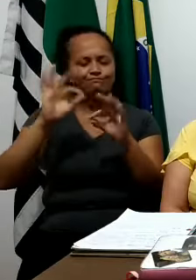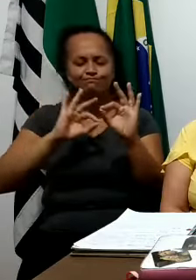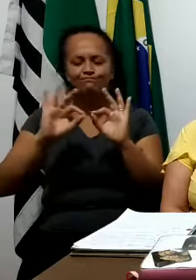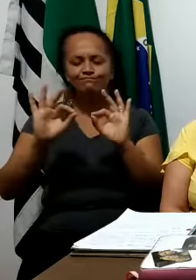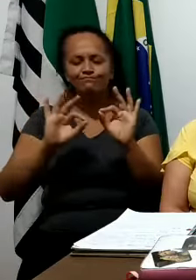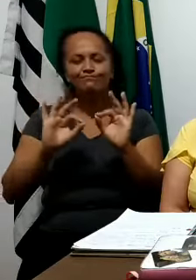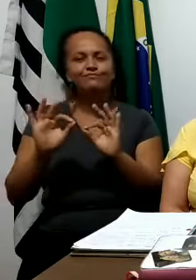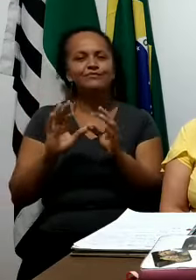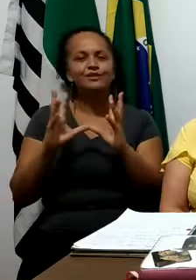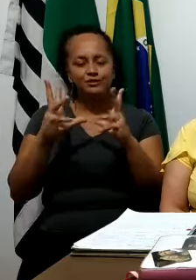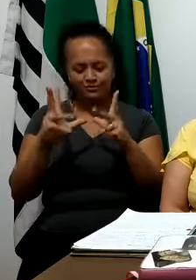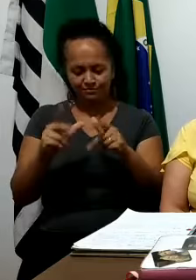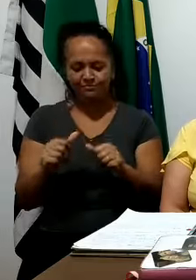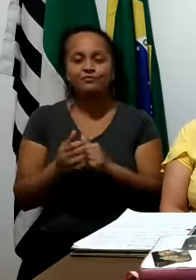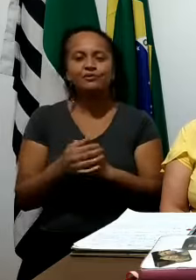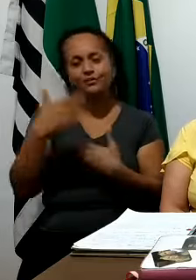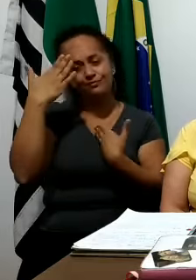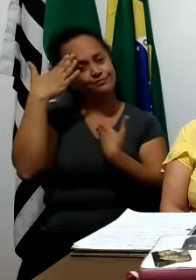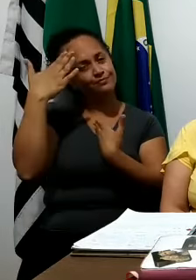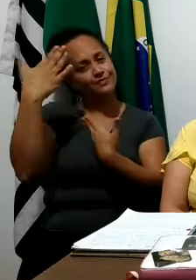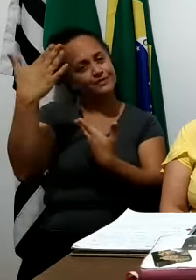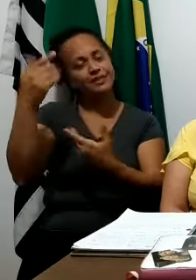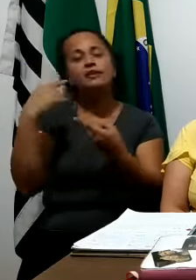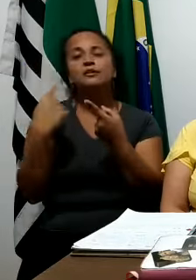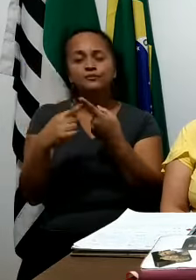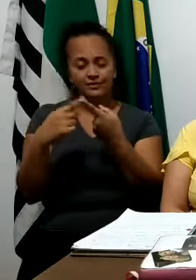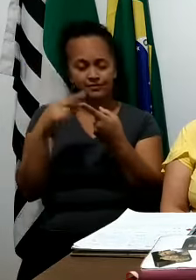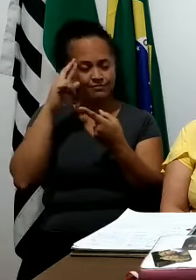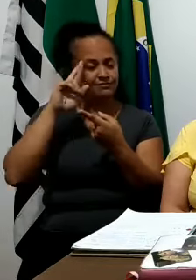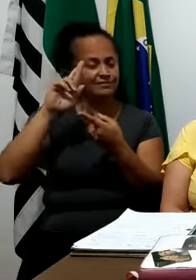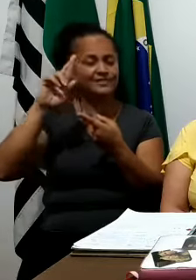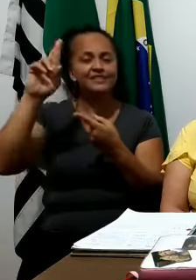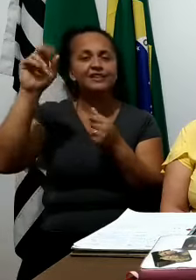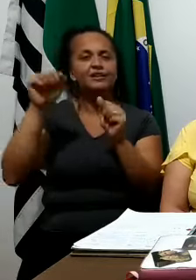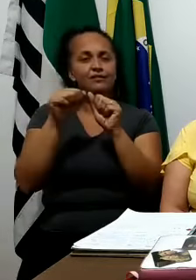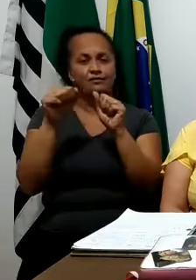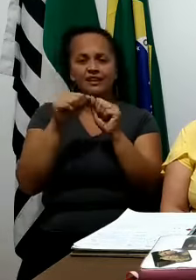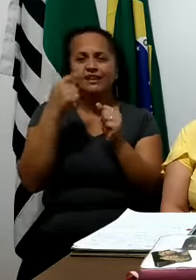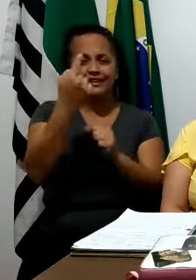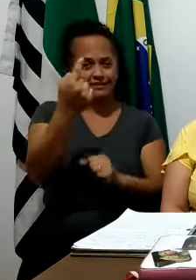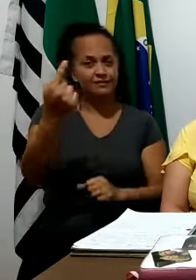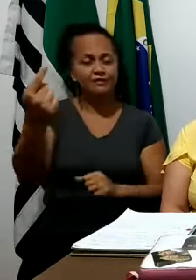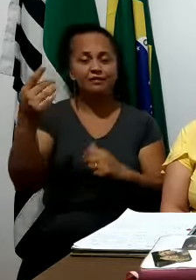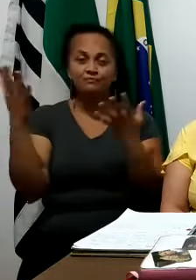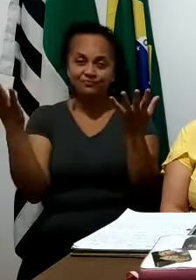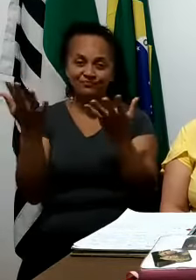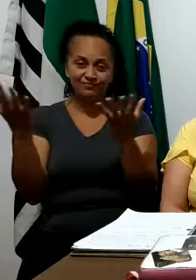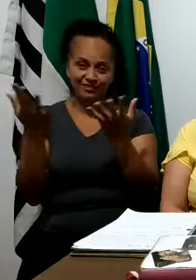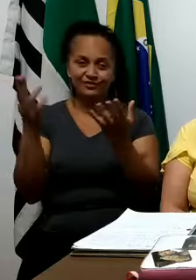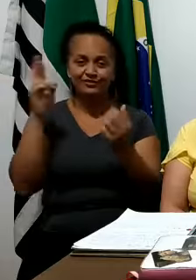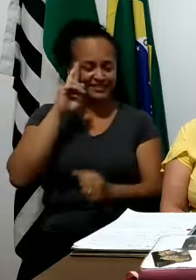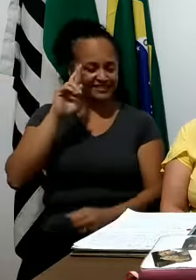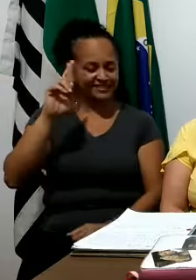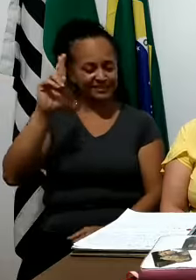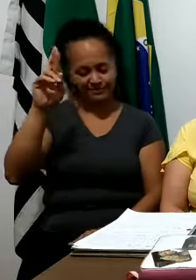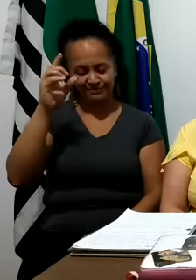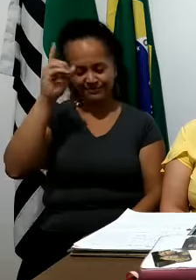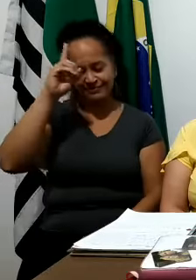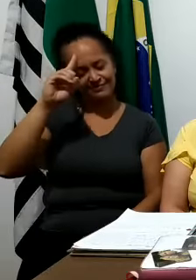tempo, Pai. Obrigado, Senhor, porque o Senhor capacitou cada um de nós, ó Pai, para estar aqui hoje, Senhor. Oh,